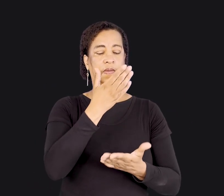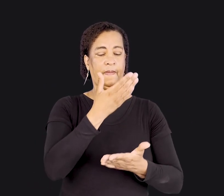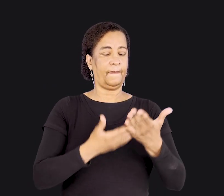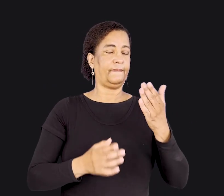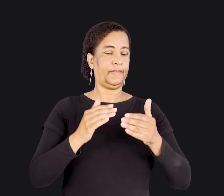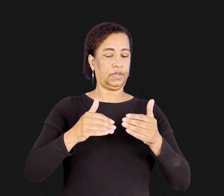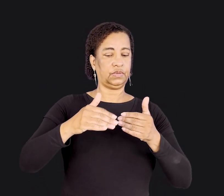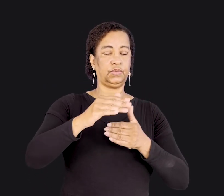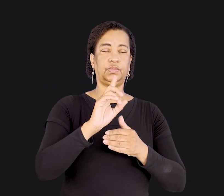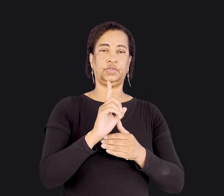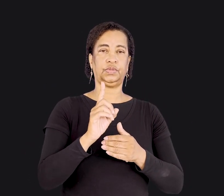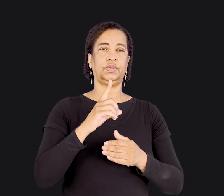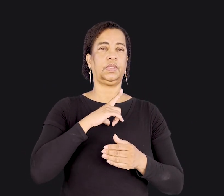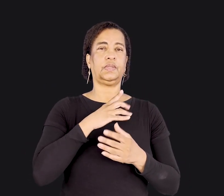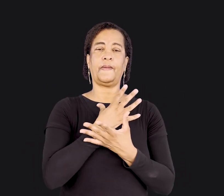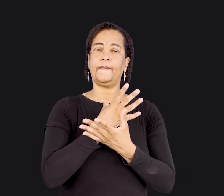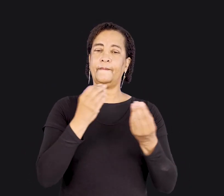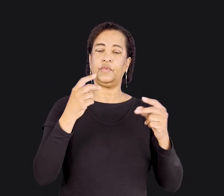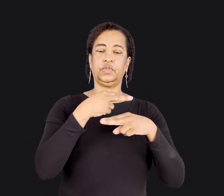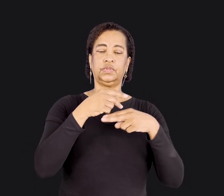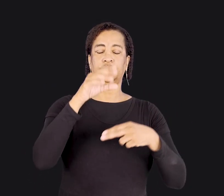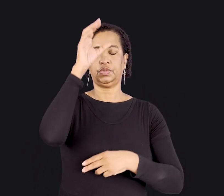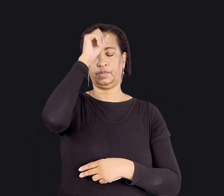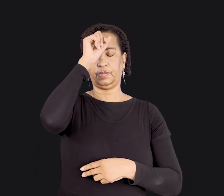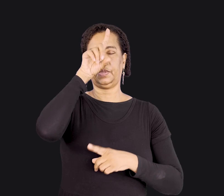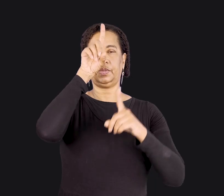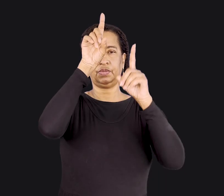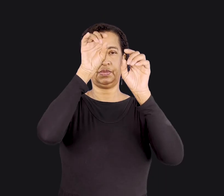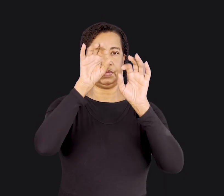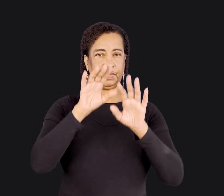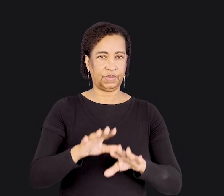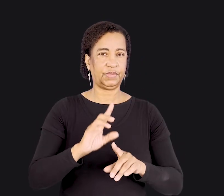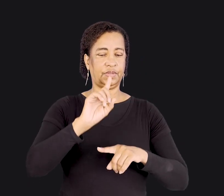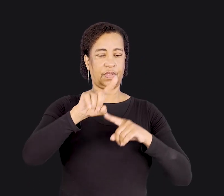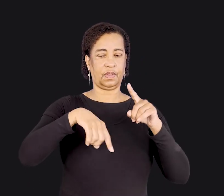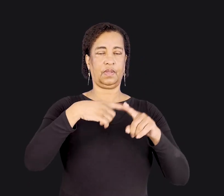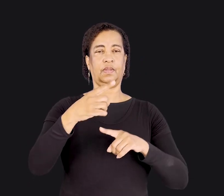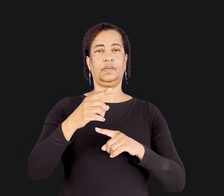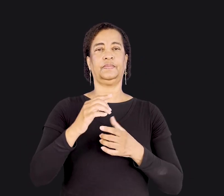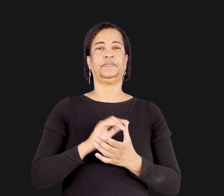perca o próximo, hein? Temos muito o que aprender. Deus lhe abençoe e até lá.